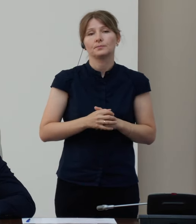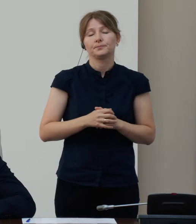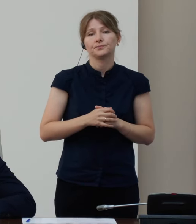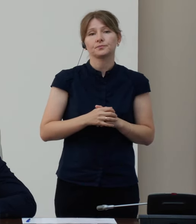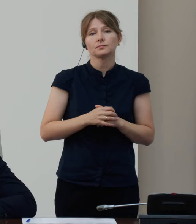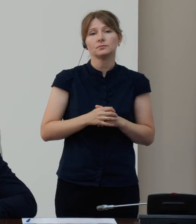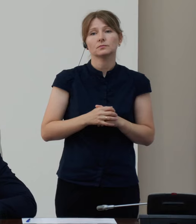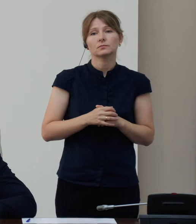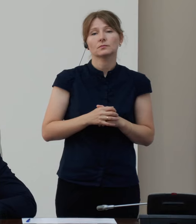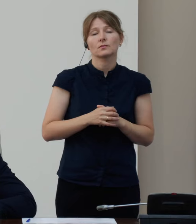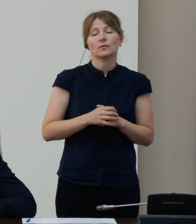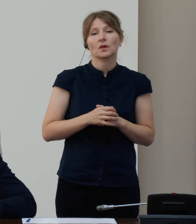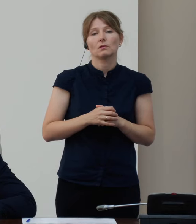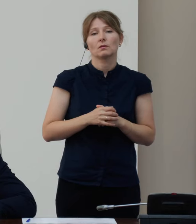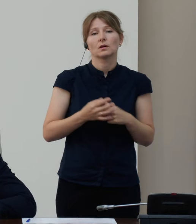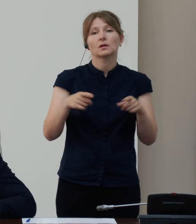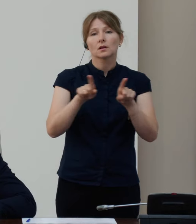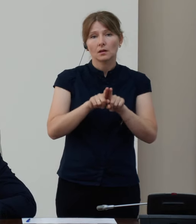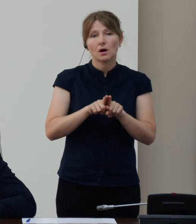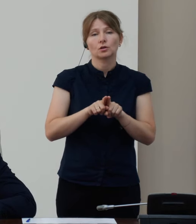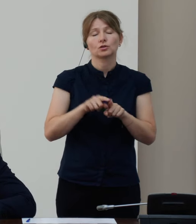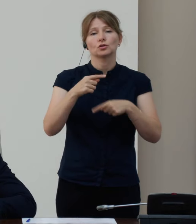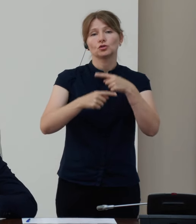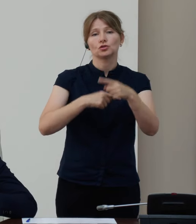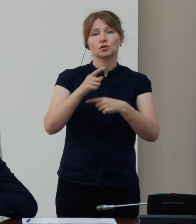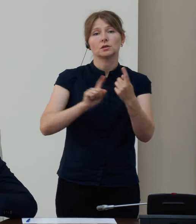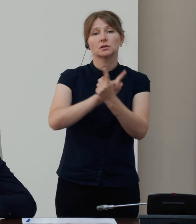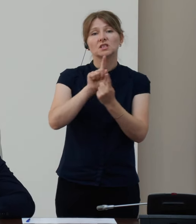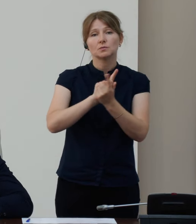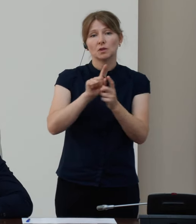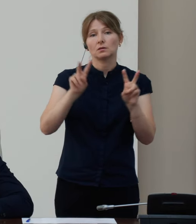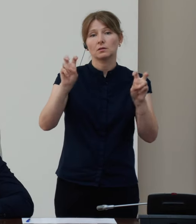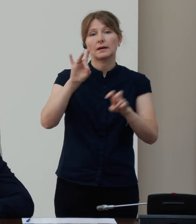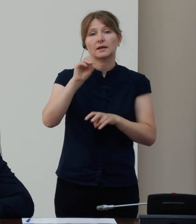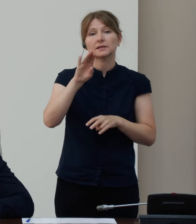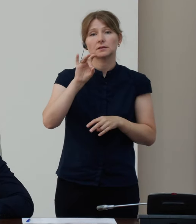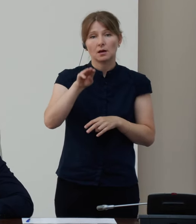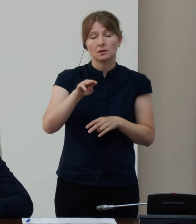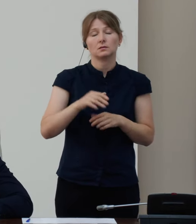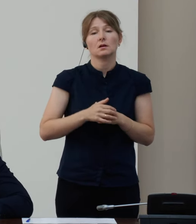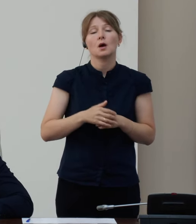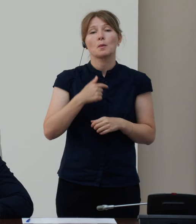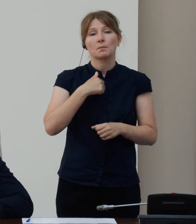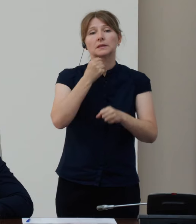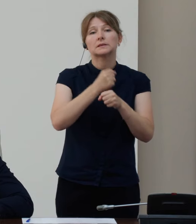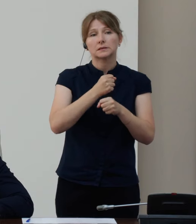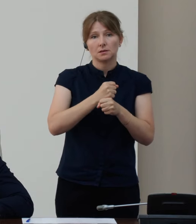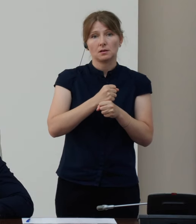Mai mult, noi, prin reforma Restart, prin restructurările pe care le-am făcut, am creat o clasă